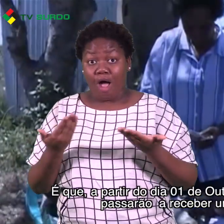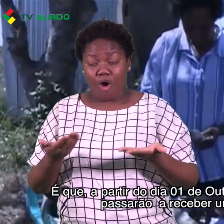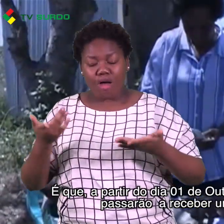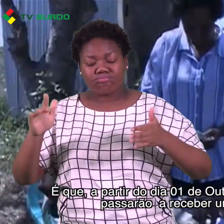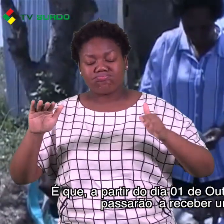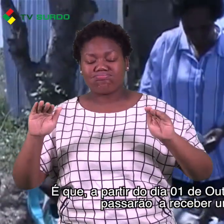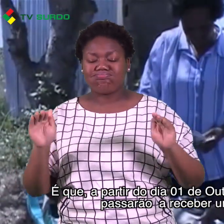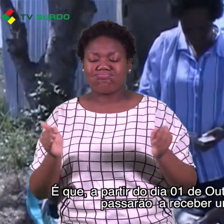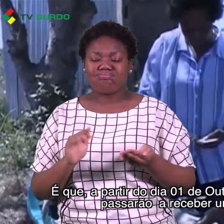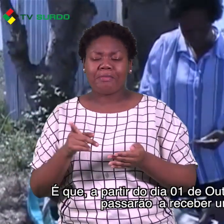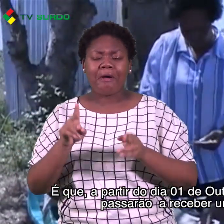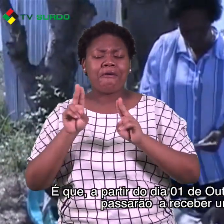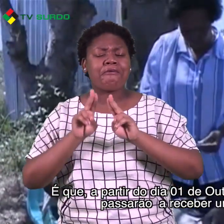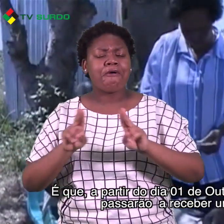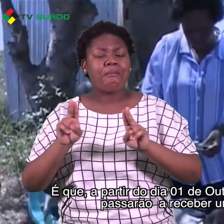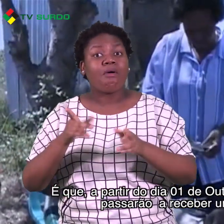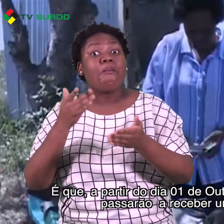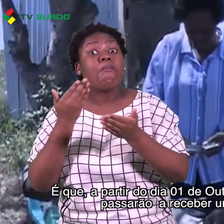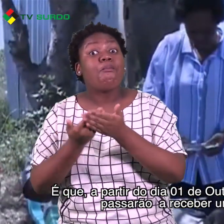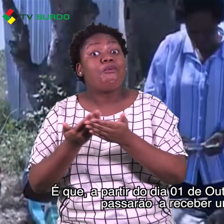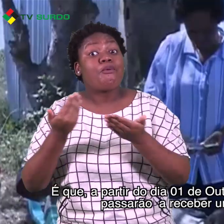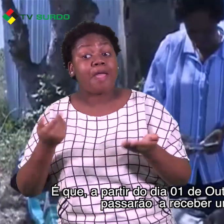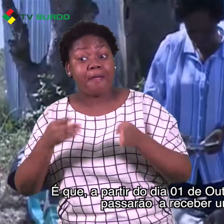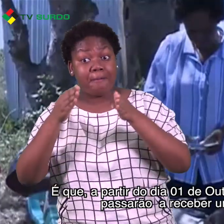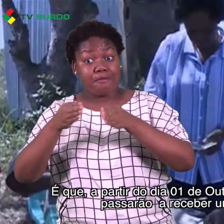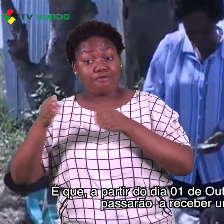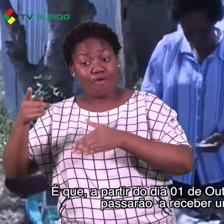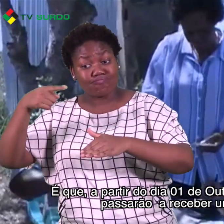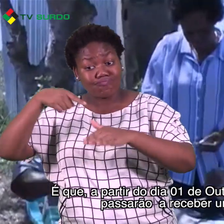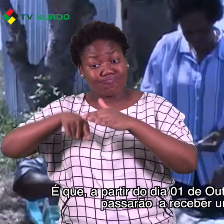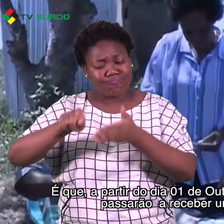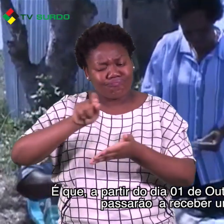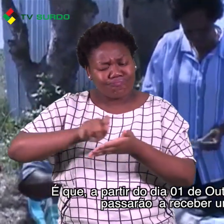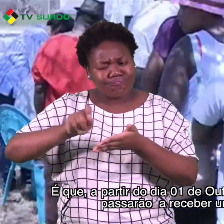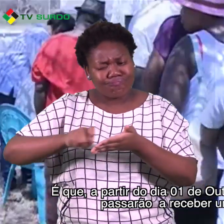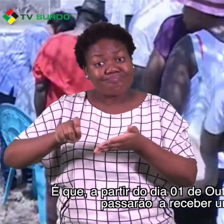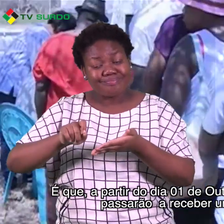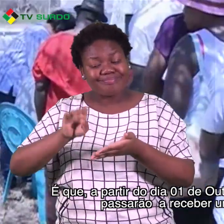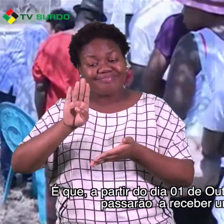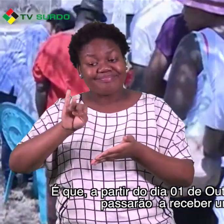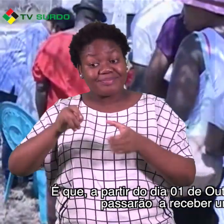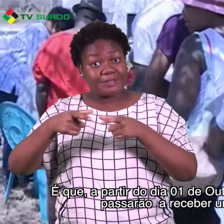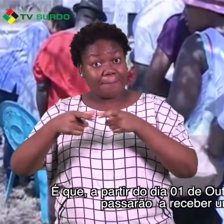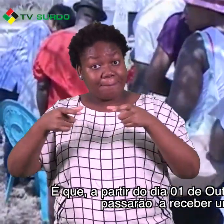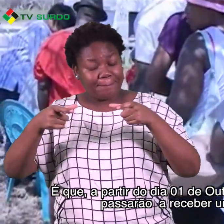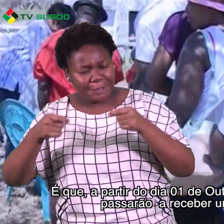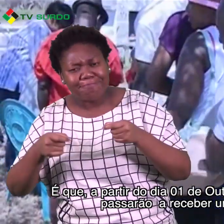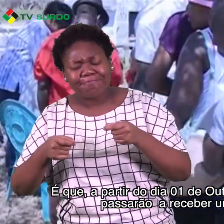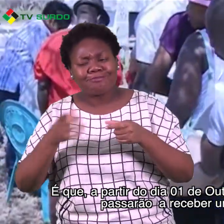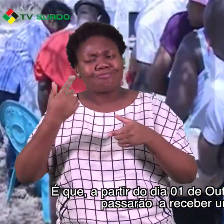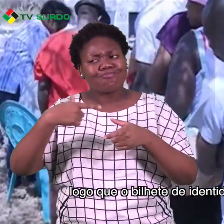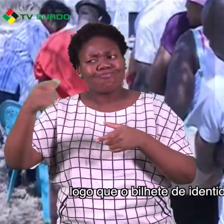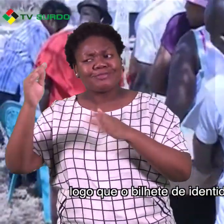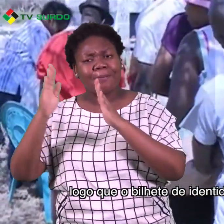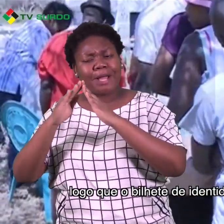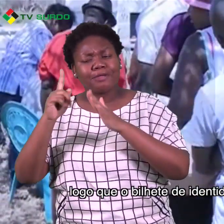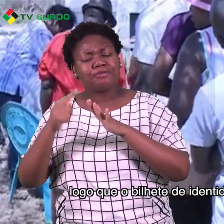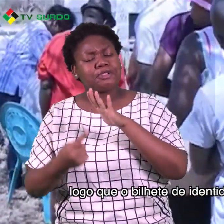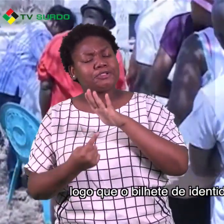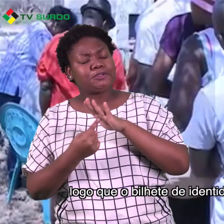É que a partir do dia 1 de outubro próximo, os cidadãos passarão a receber um alerta por SMS